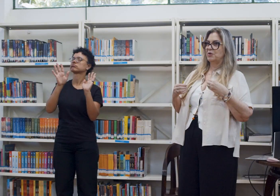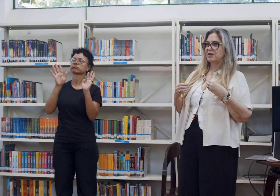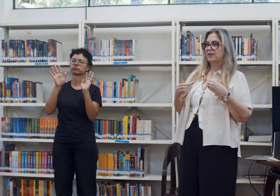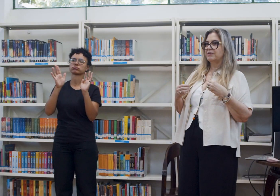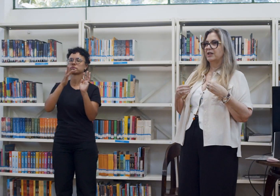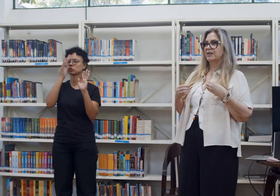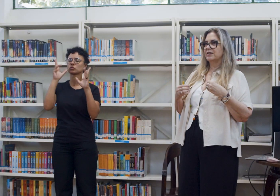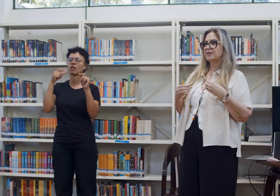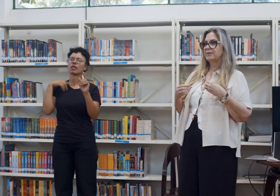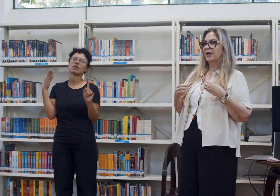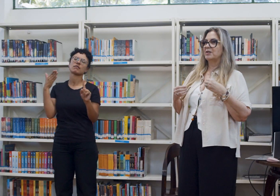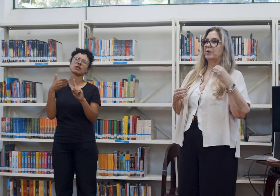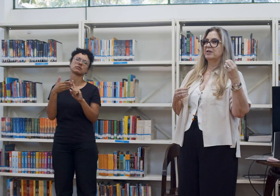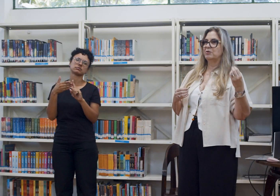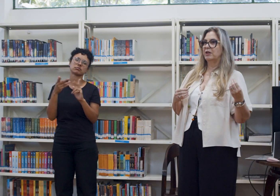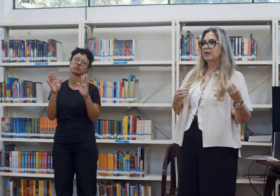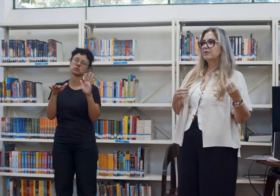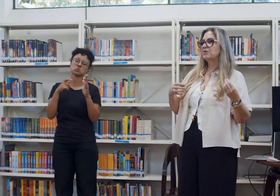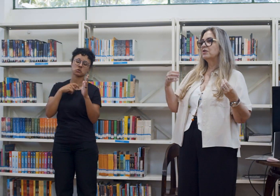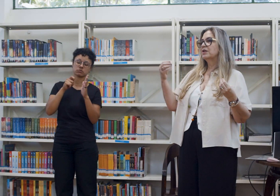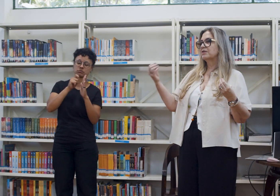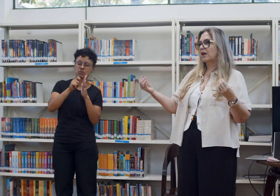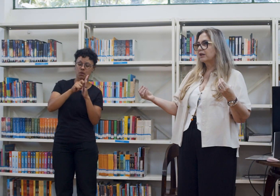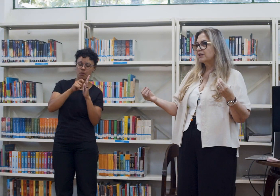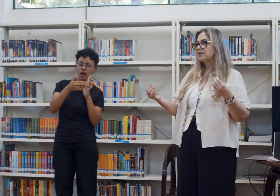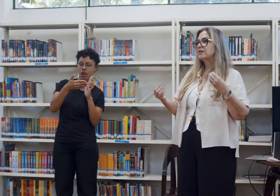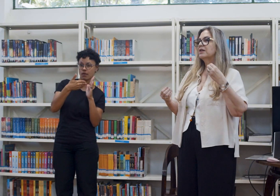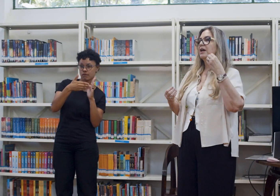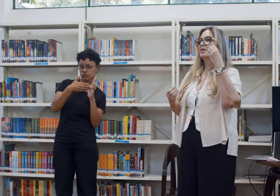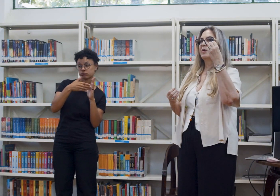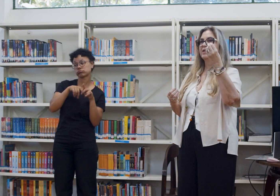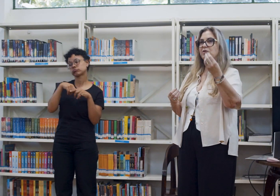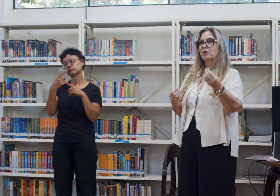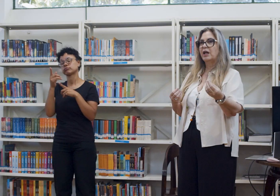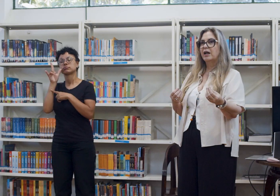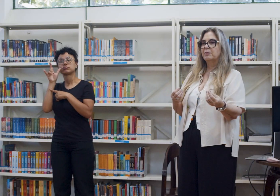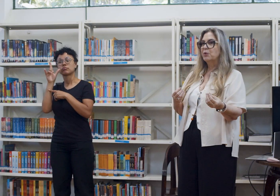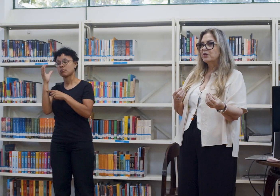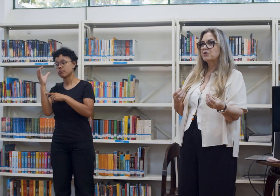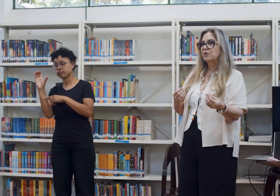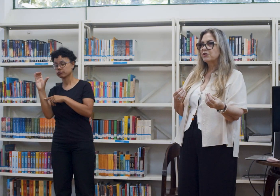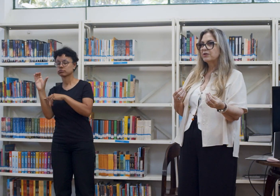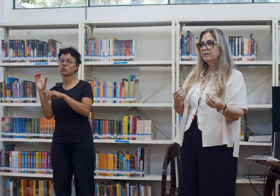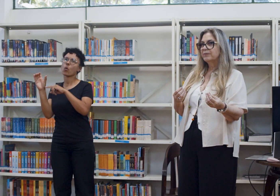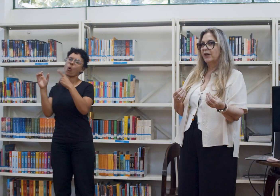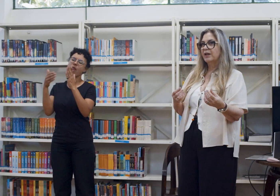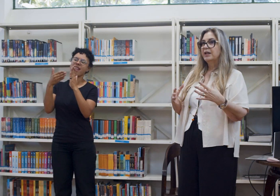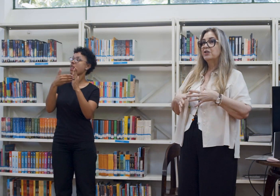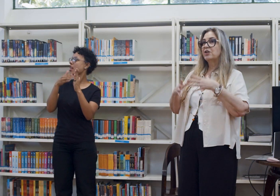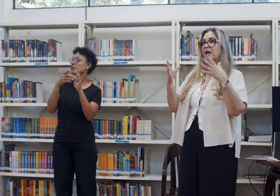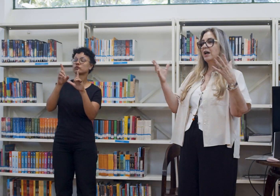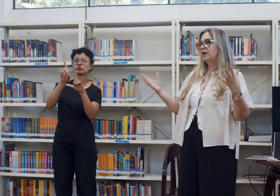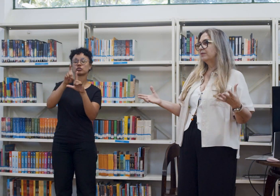todas as pessoas têm referências. Elas podem se tornar livros, Instagrams, elas podem se tornar e-books hoje,